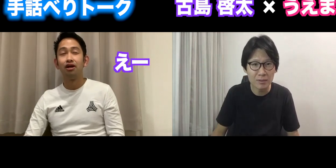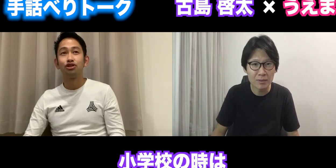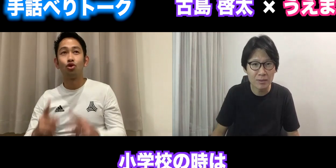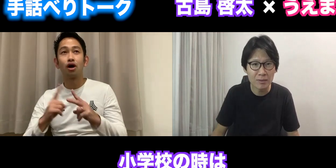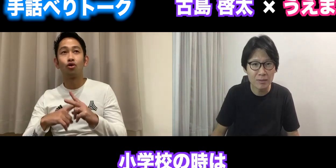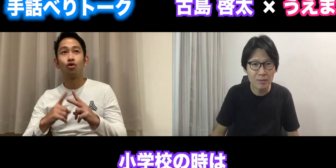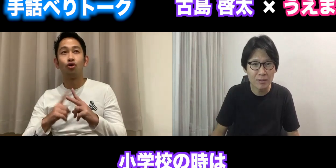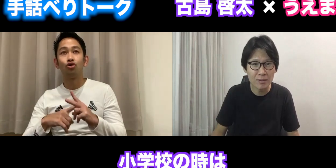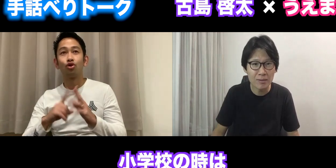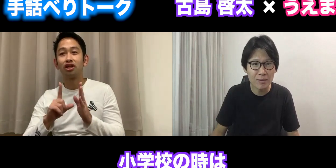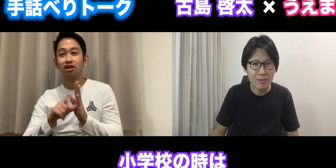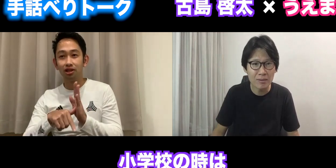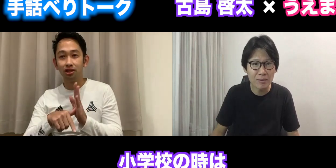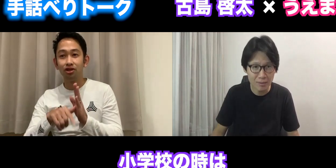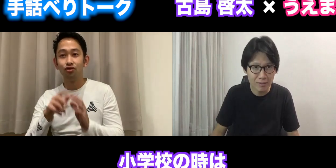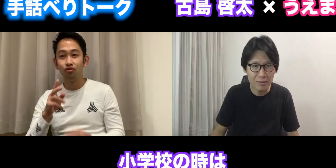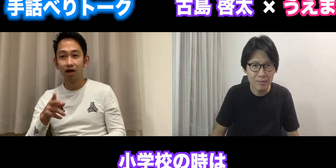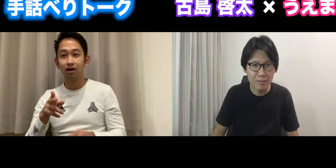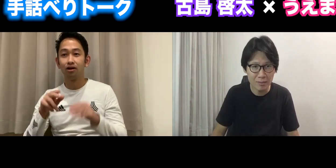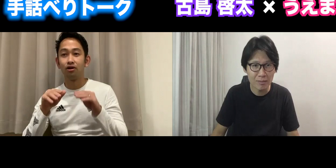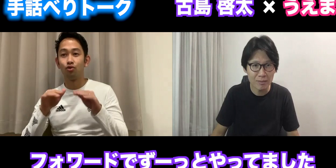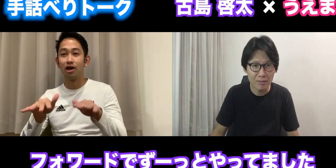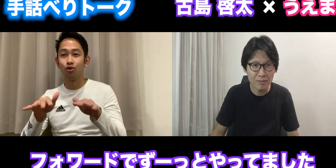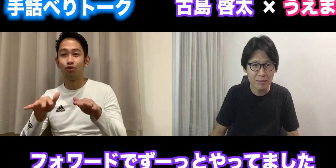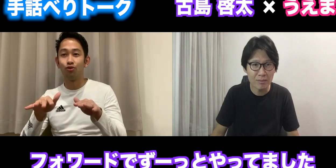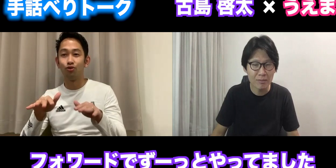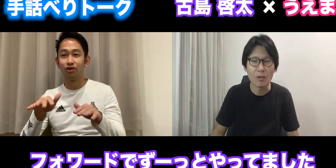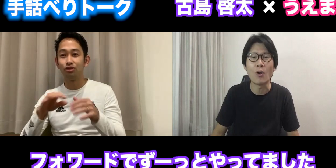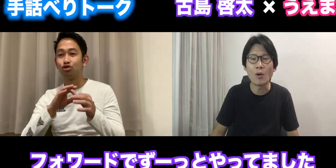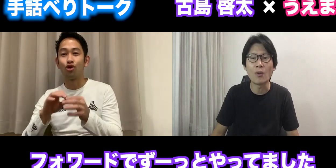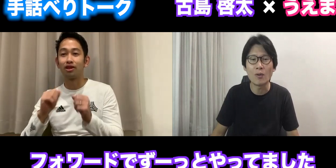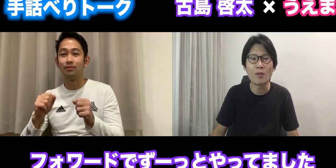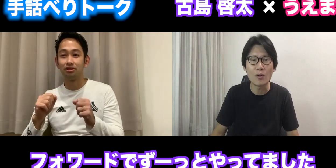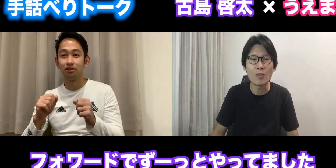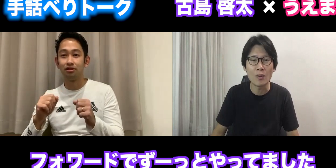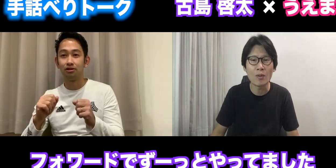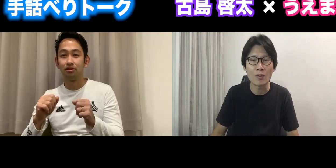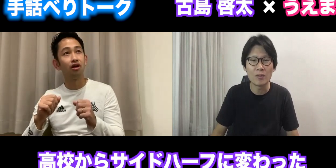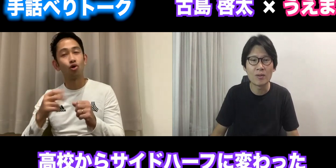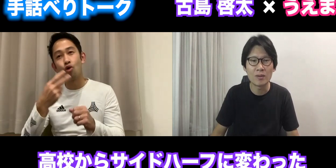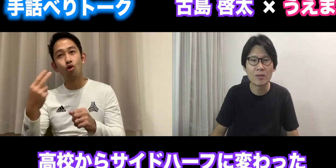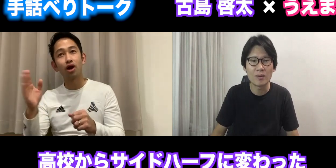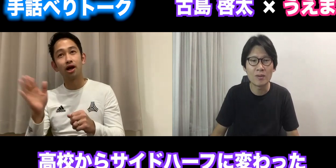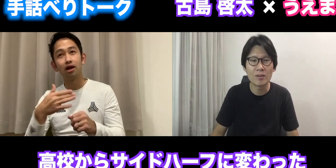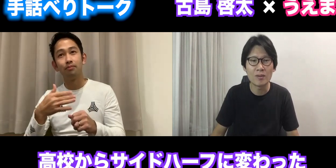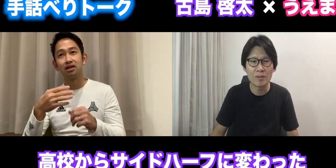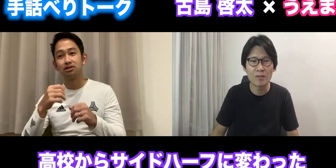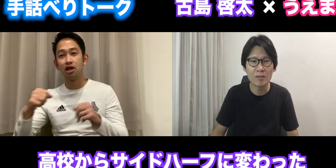小学校の時はワードレッドやってますん高校から材料